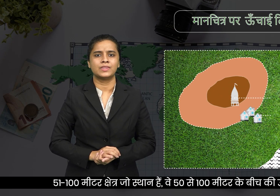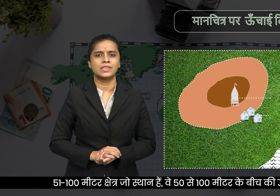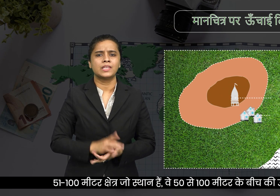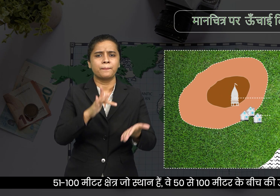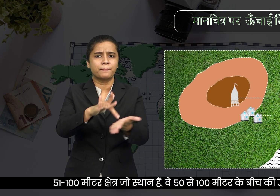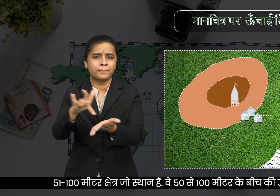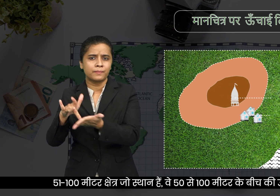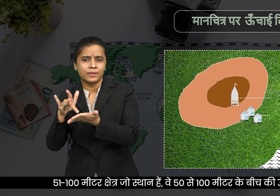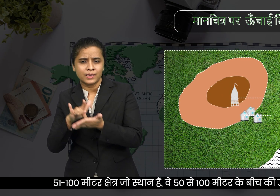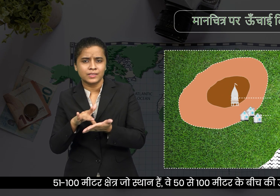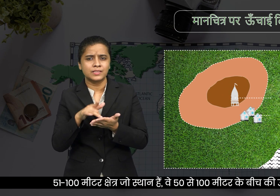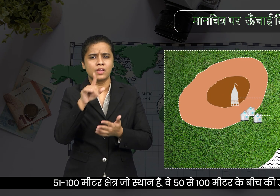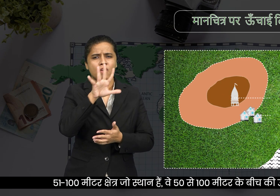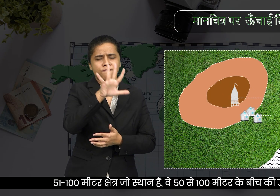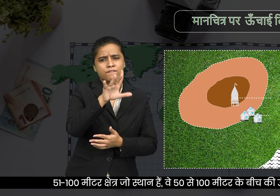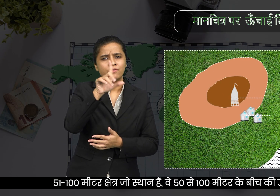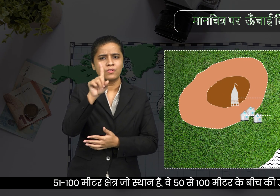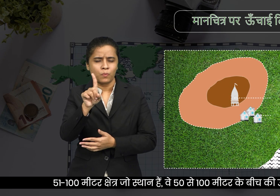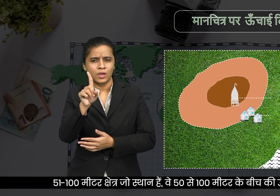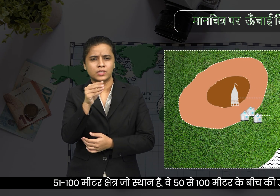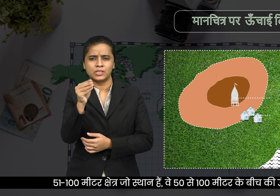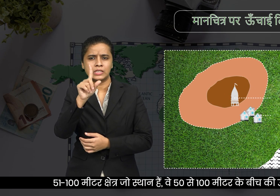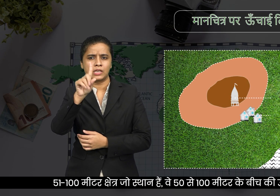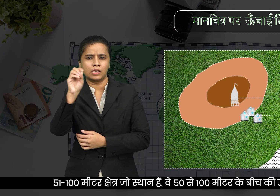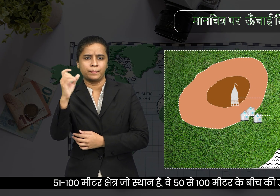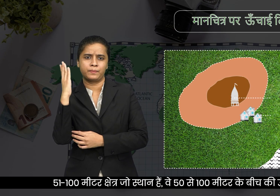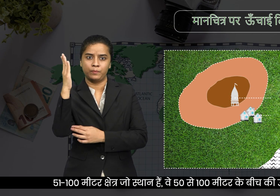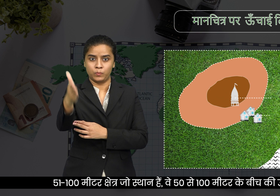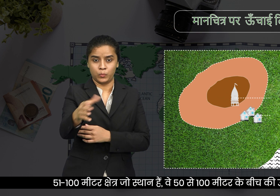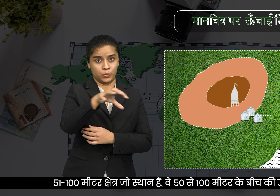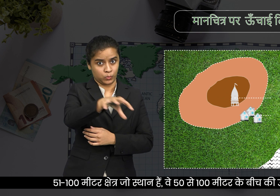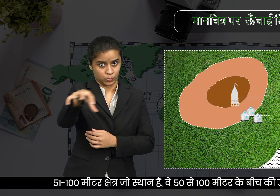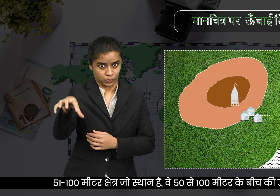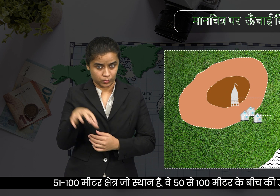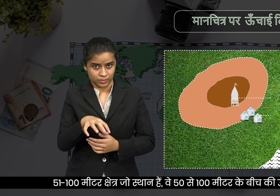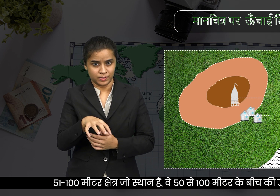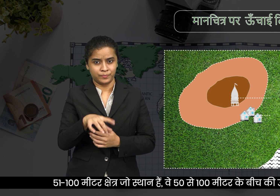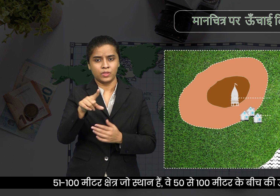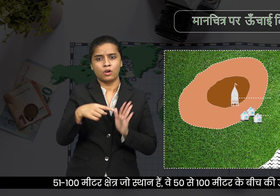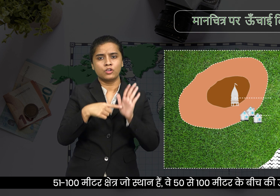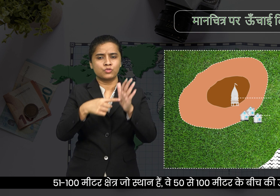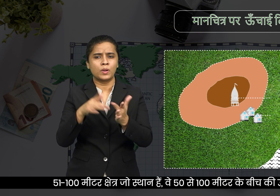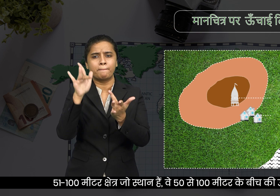51 से 100 मीटर क्षेत्र जो स्थान है वे 50 से 100 मीटर के बीच की ऊंचे हैं।